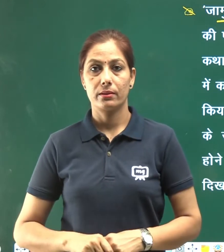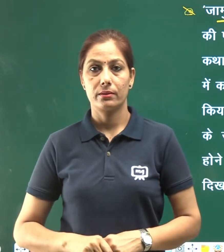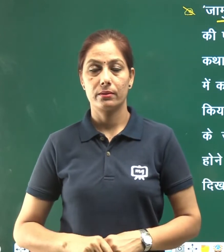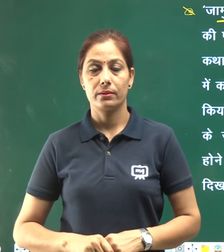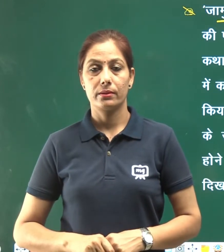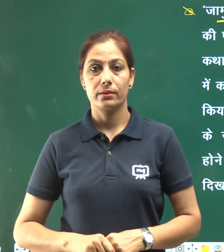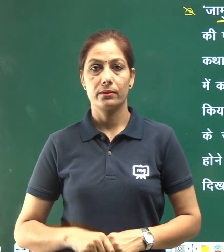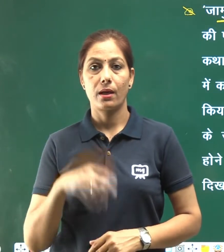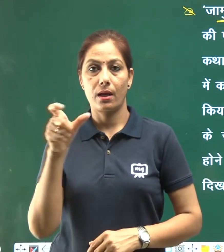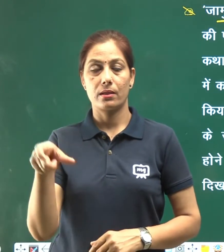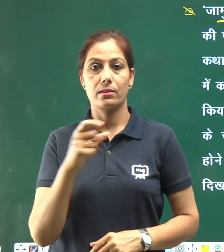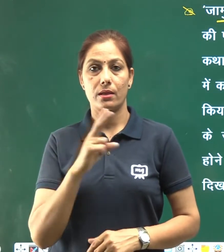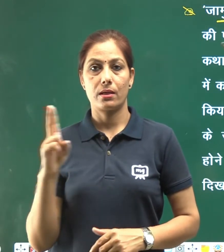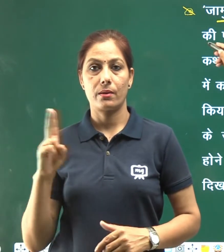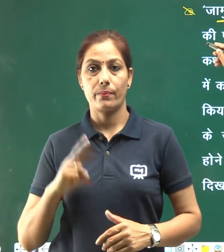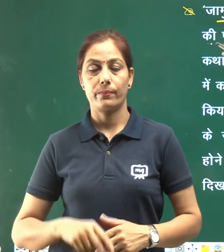कृष्णचंद्र की